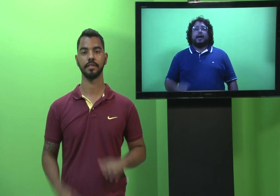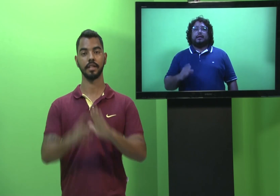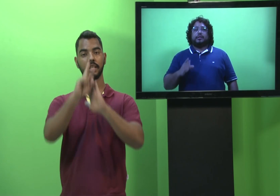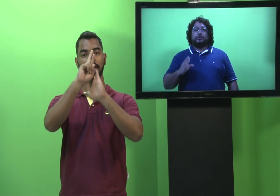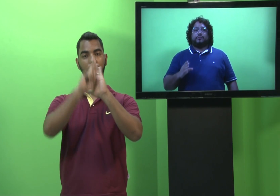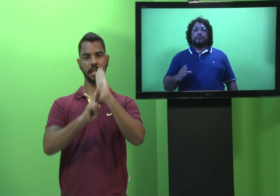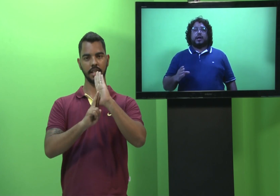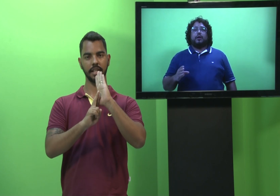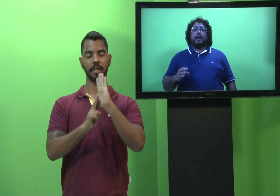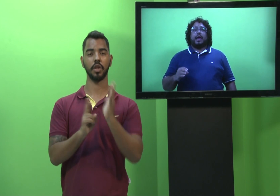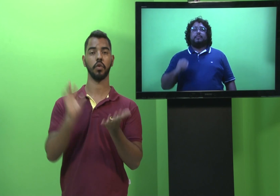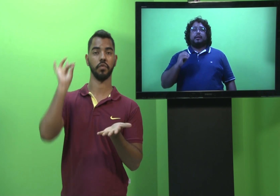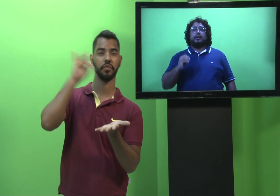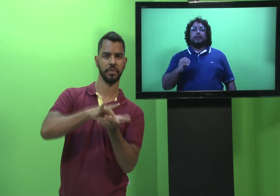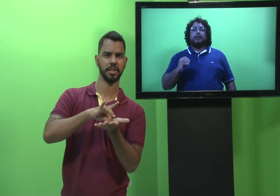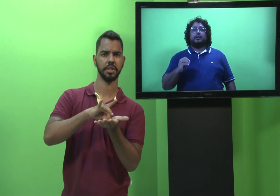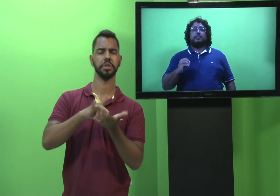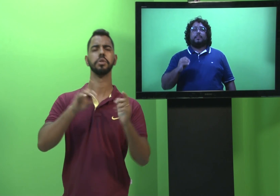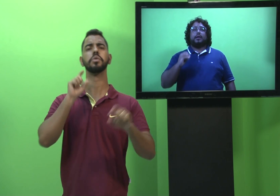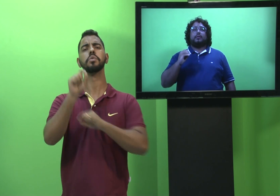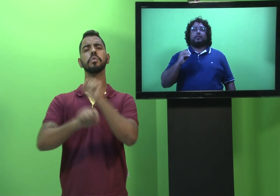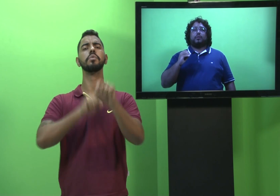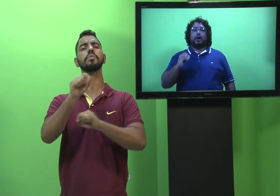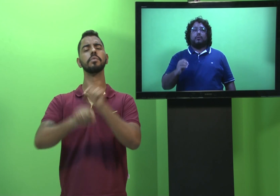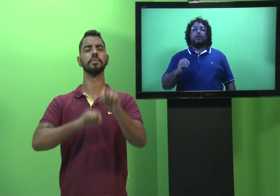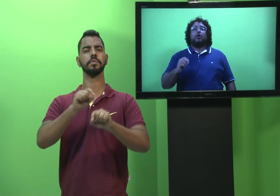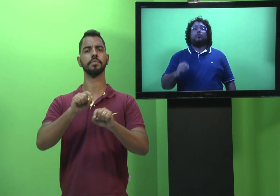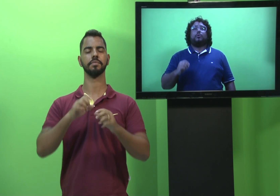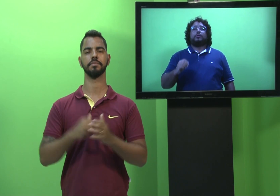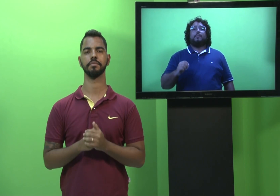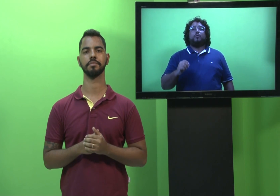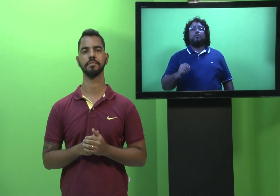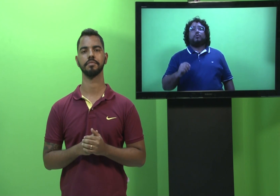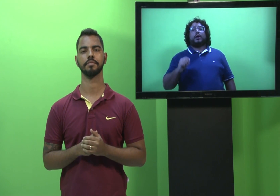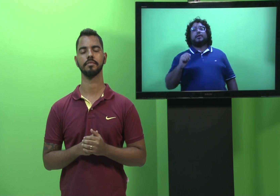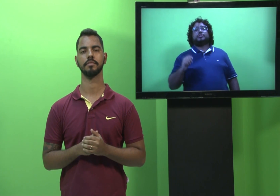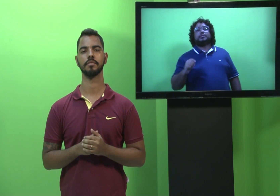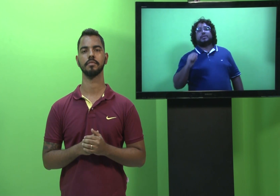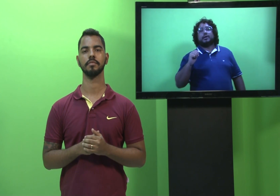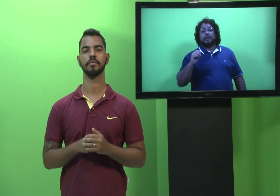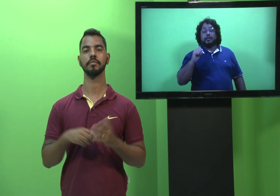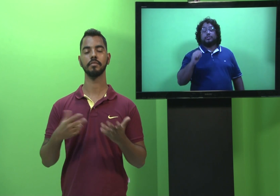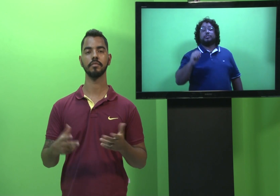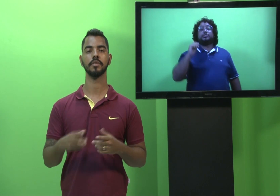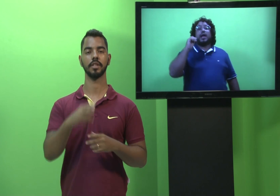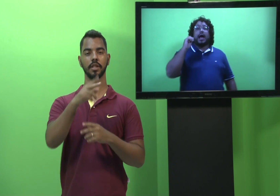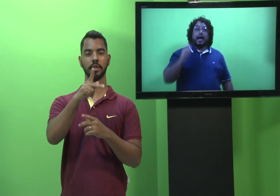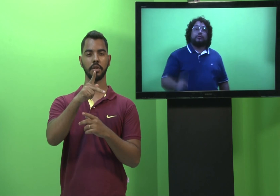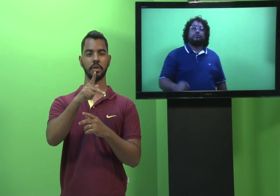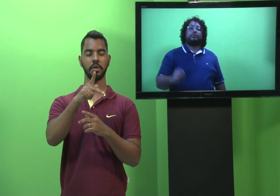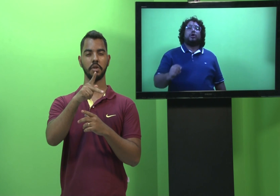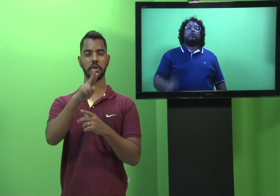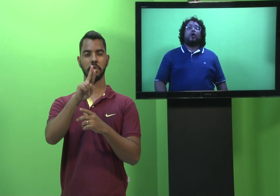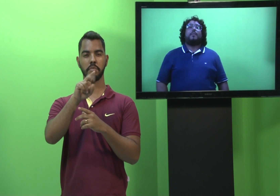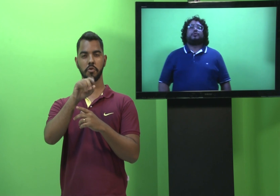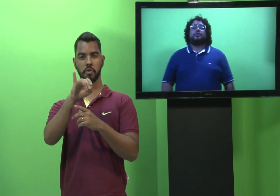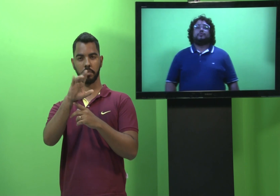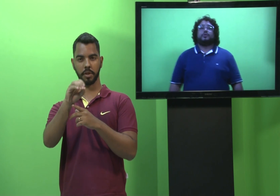A redação oficial é a maneira pela qual o poder público redige atos normativos